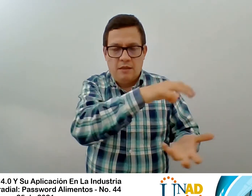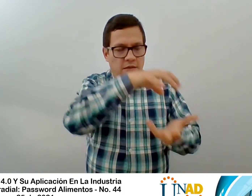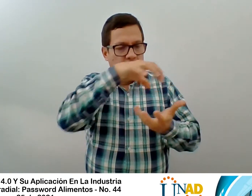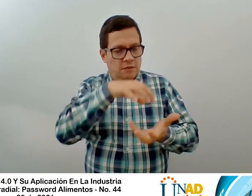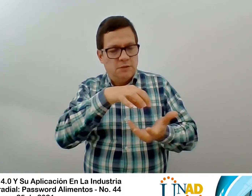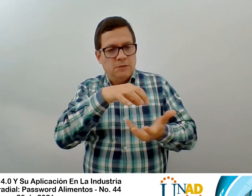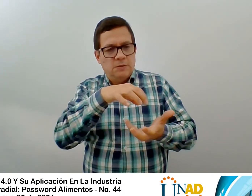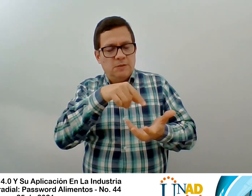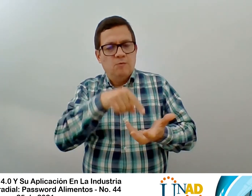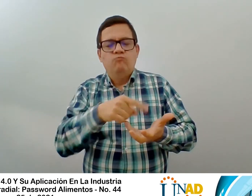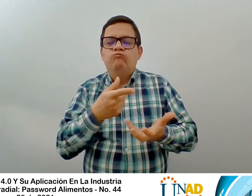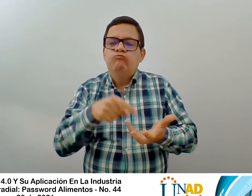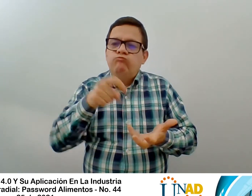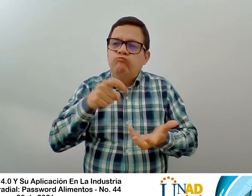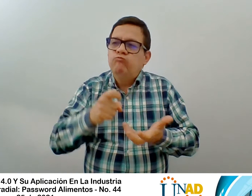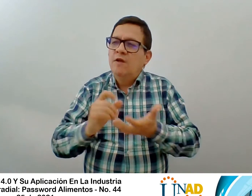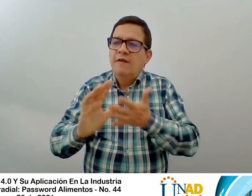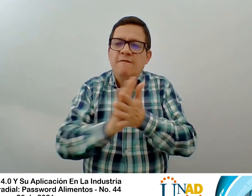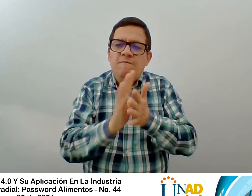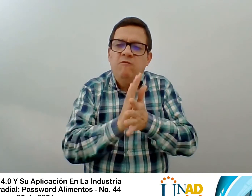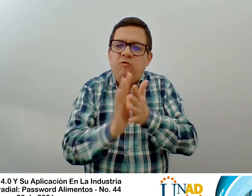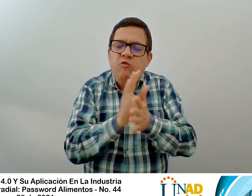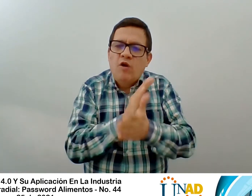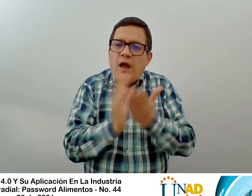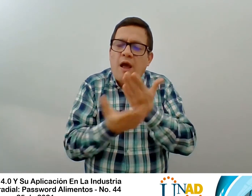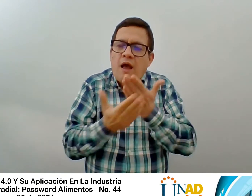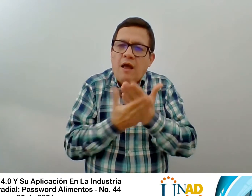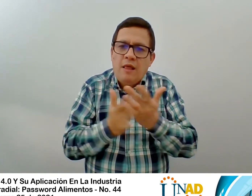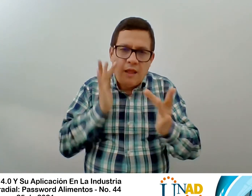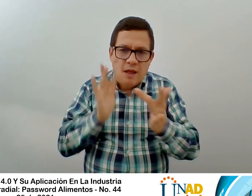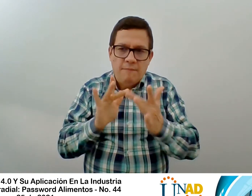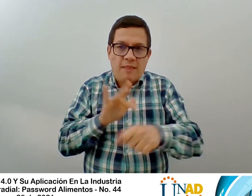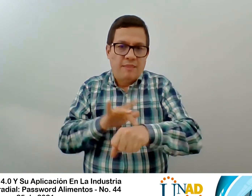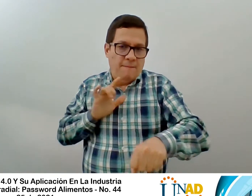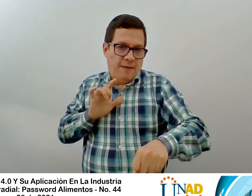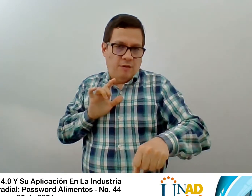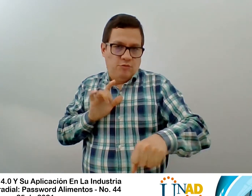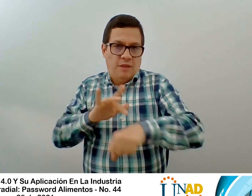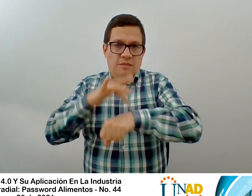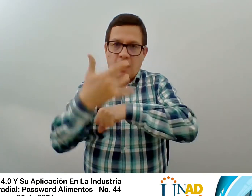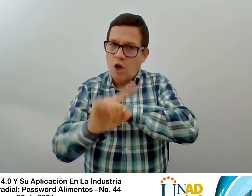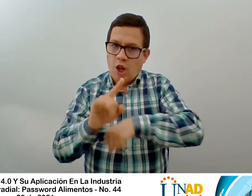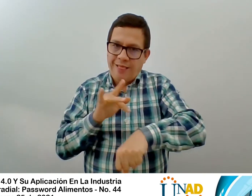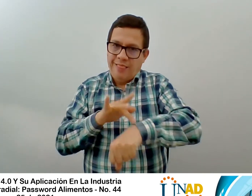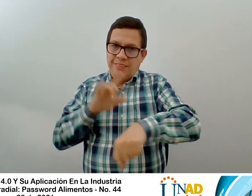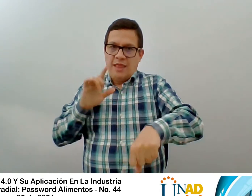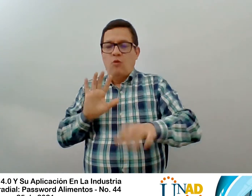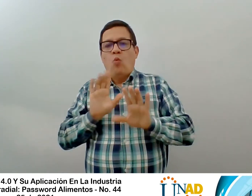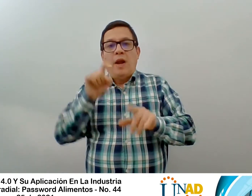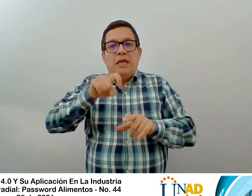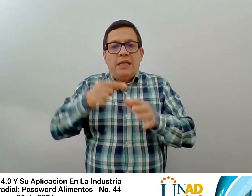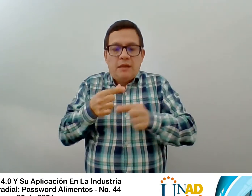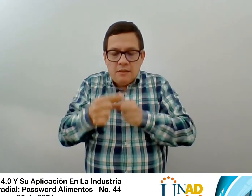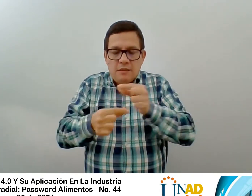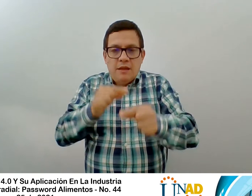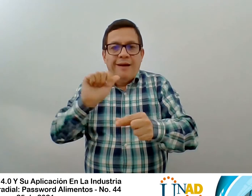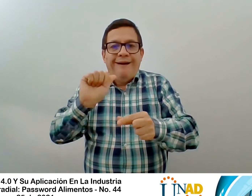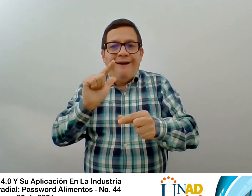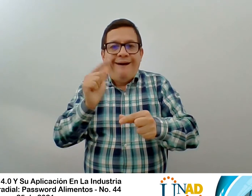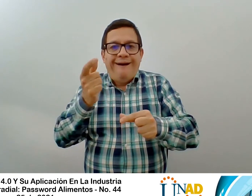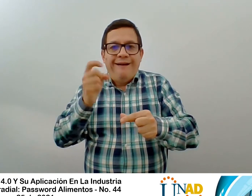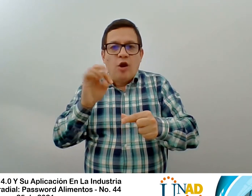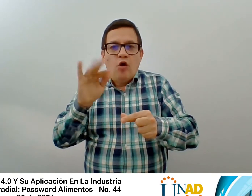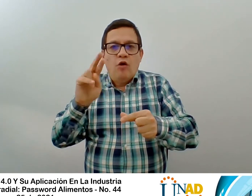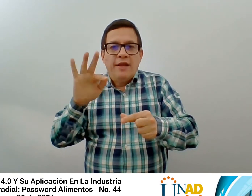alimentos. Más allá de la automatización está la recolección de información a tiempo, y esa recolección se hace a través